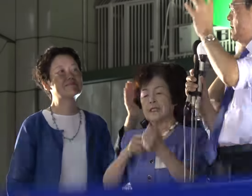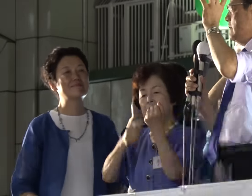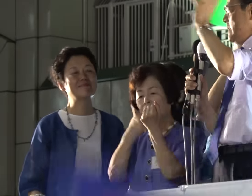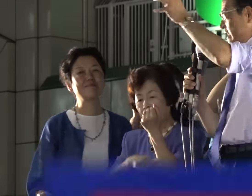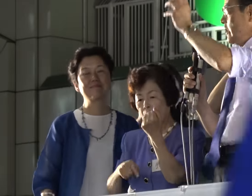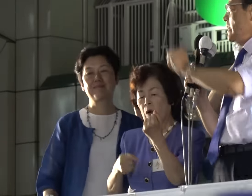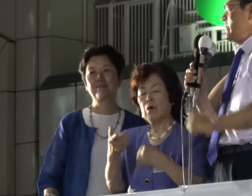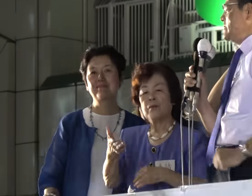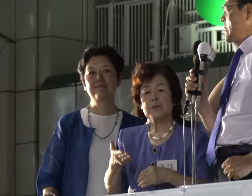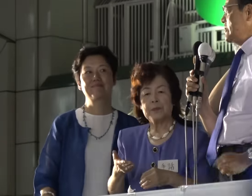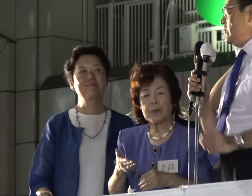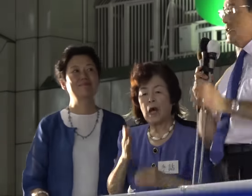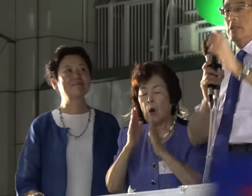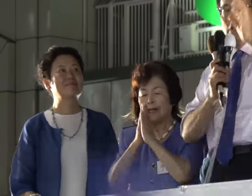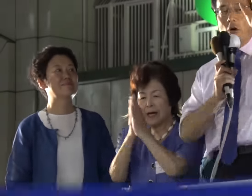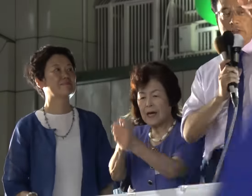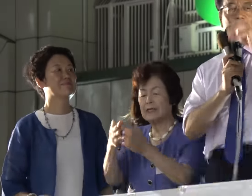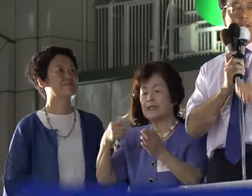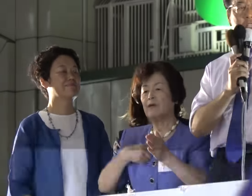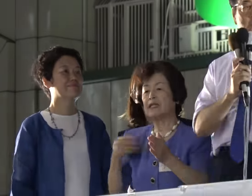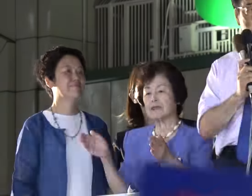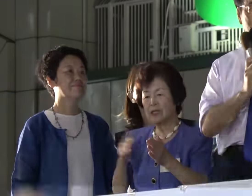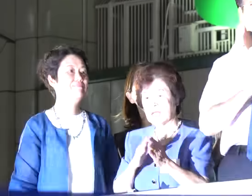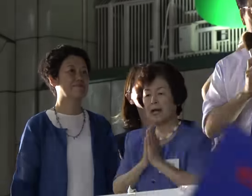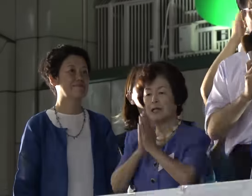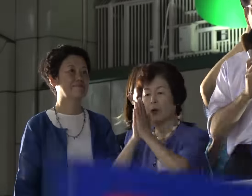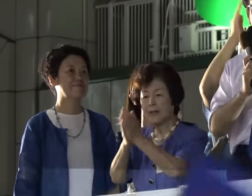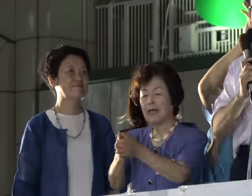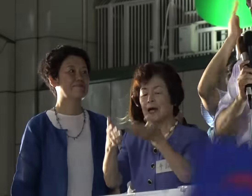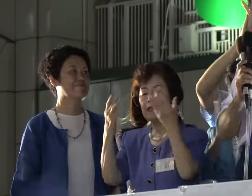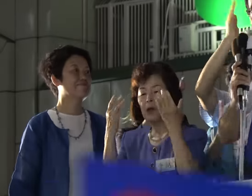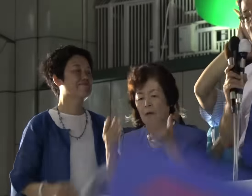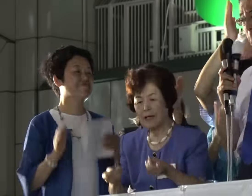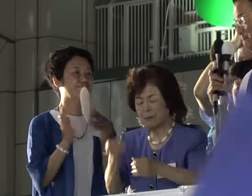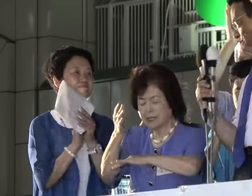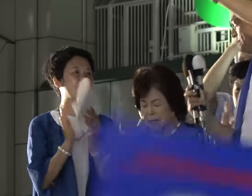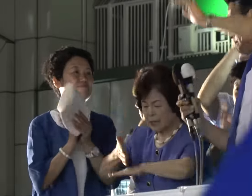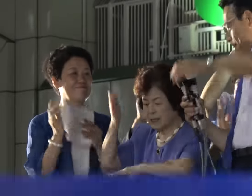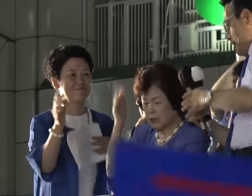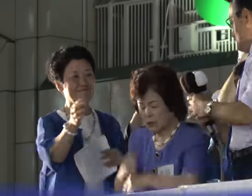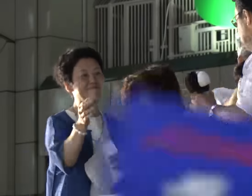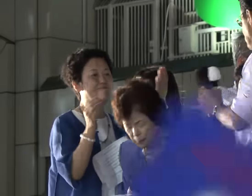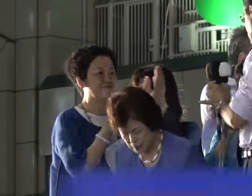て、私の皆様に対するお伝えといたします。どうもありがとうございました。